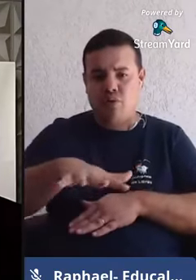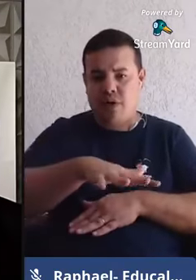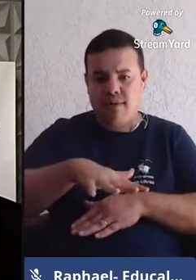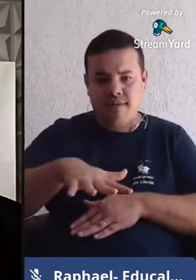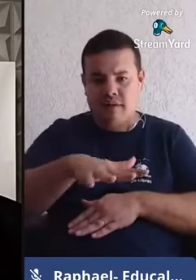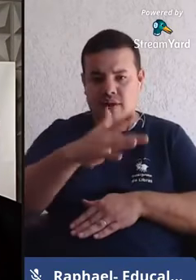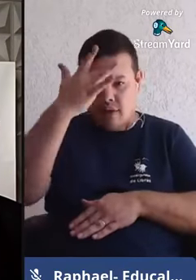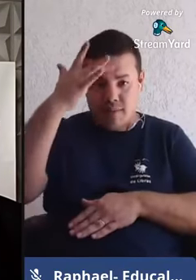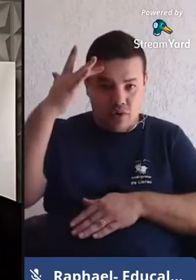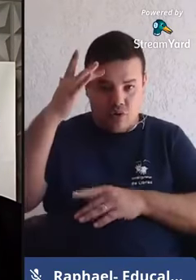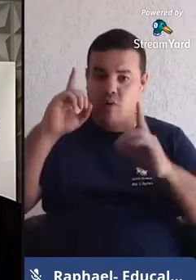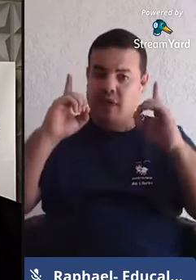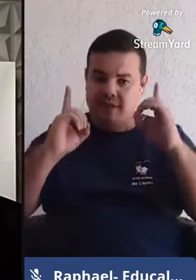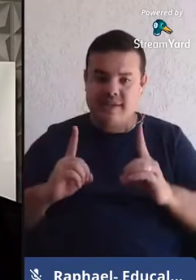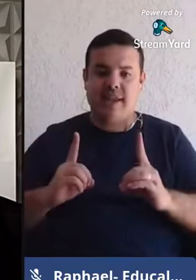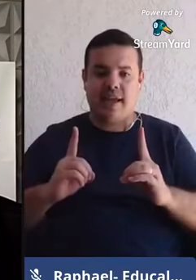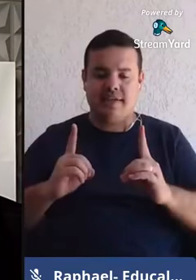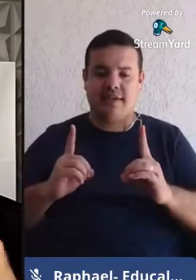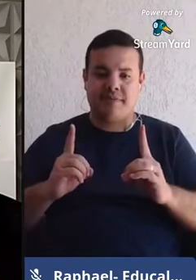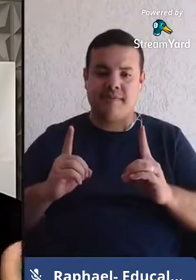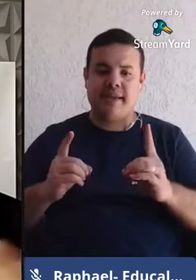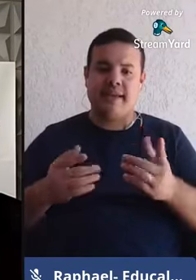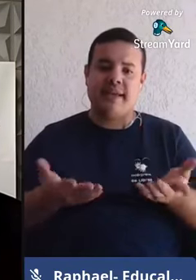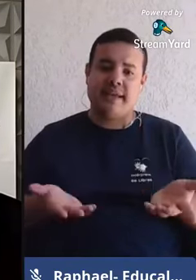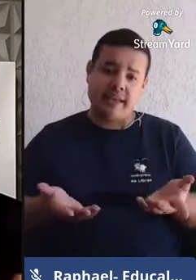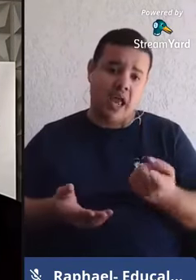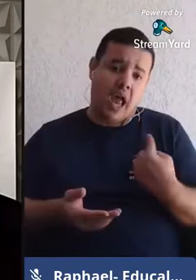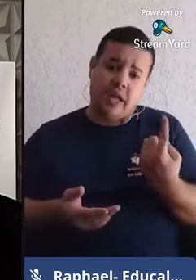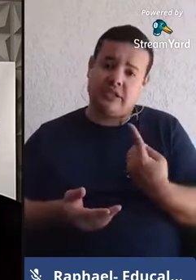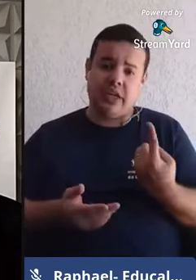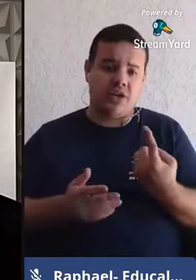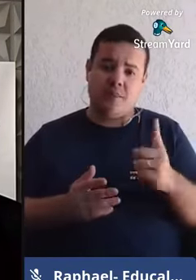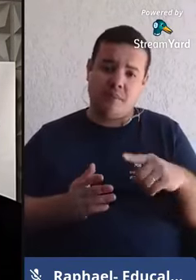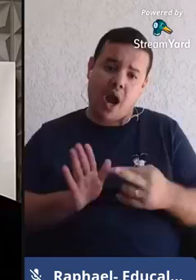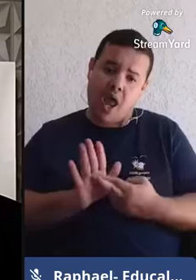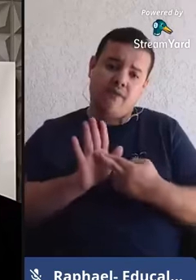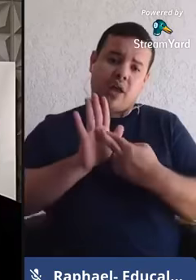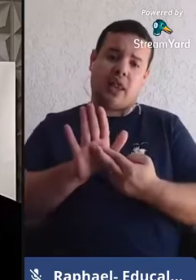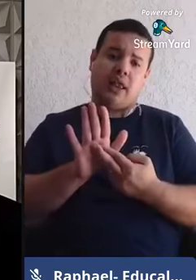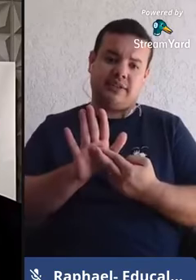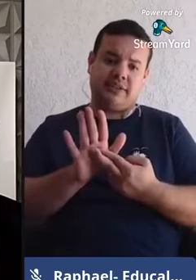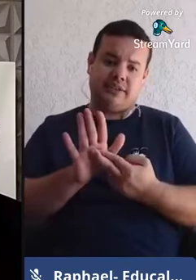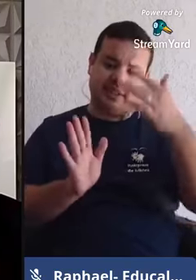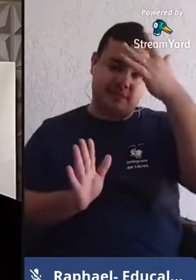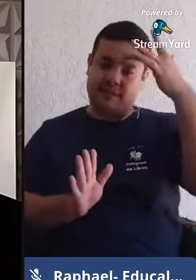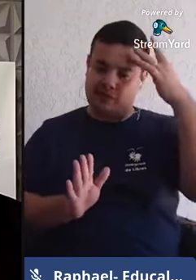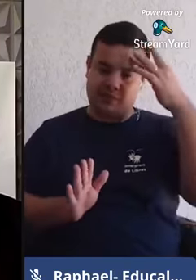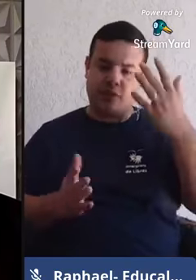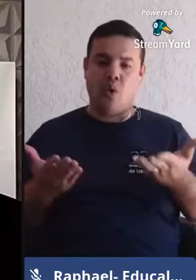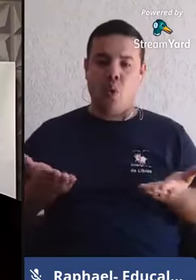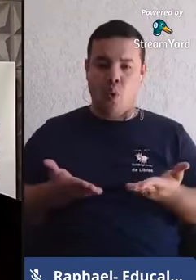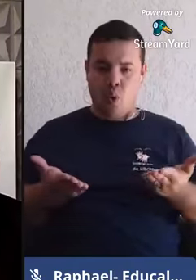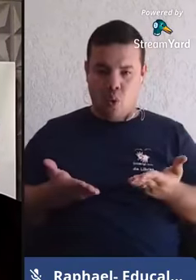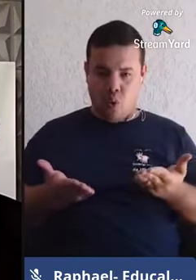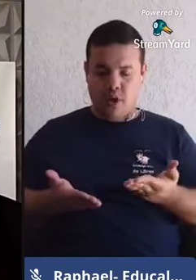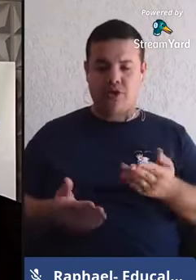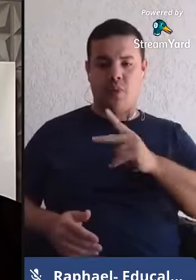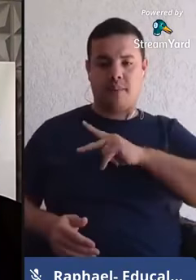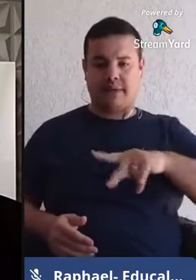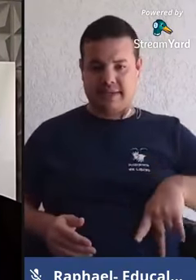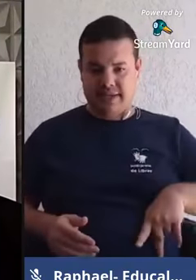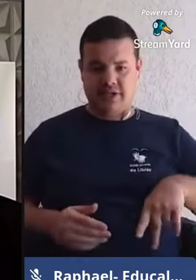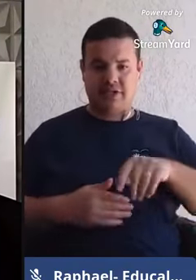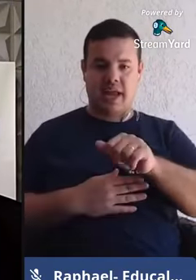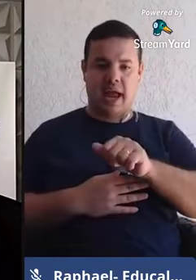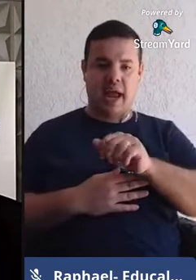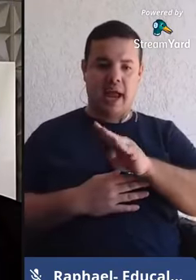tal forma que acabou que a gente acabou virando uma referência nisso, né? Então, hoje eu sou presidente da Abridef, fundador da Abridef,